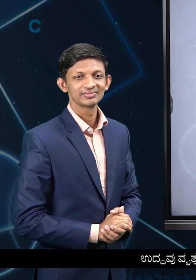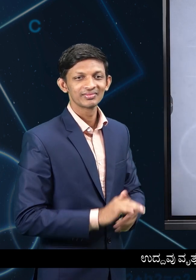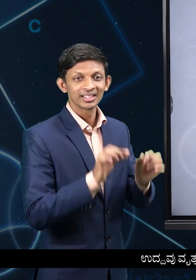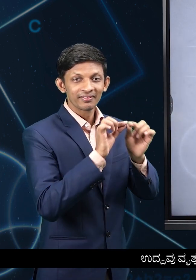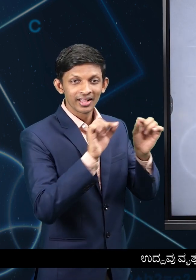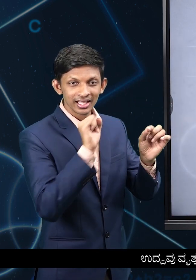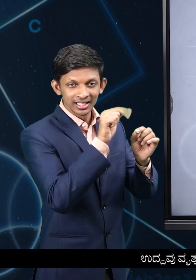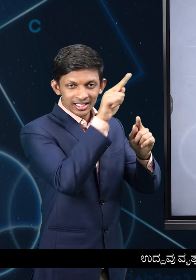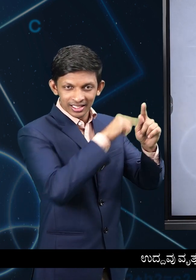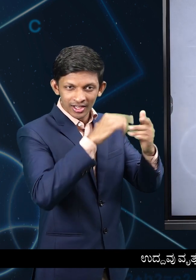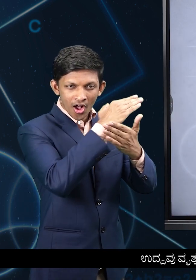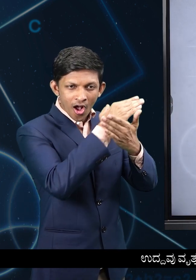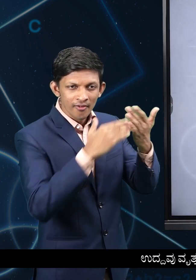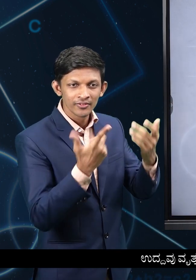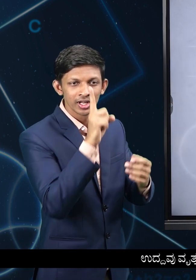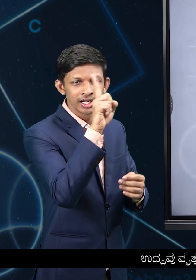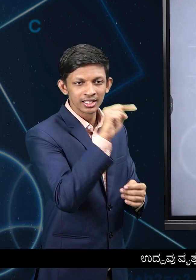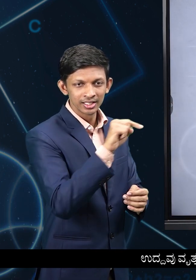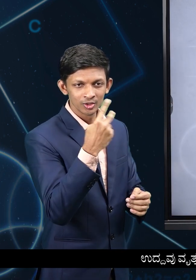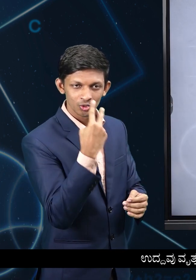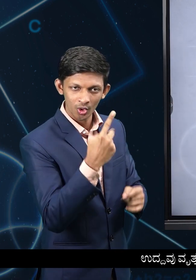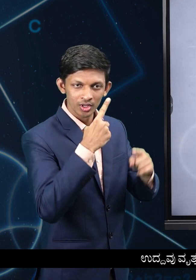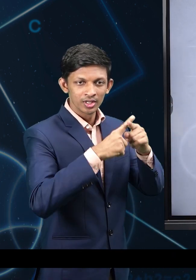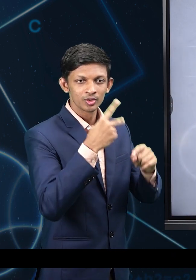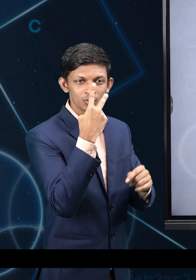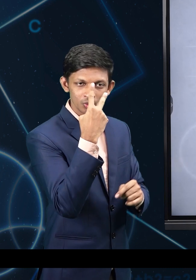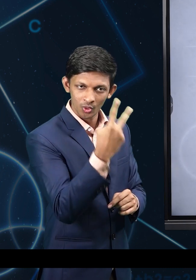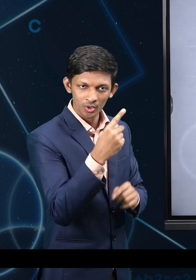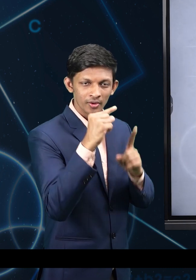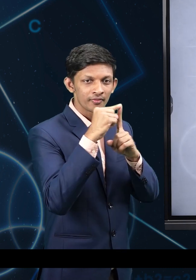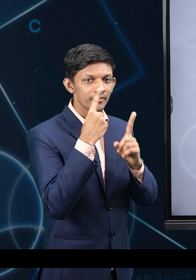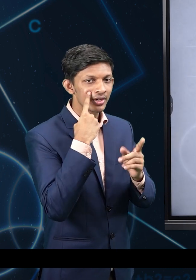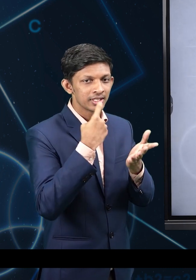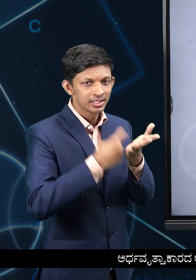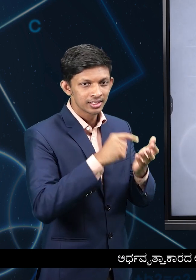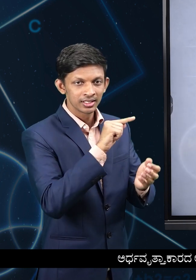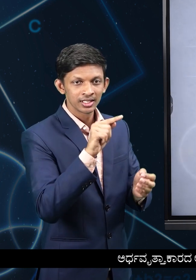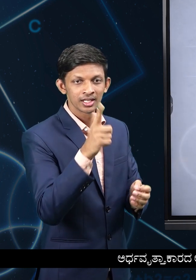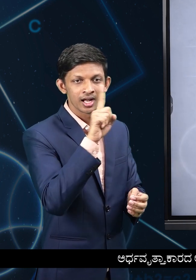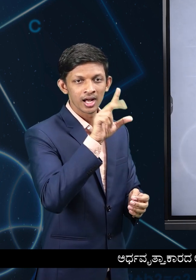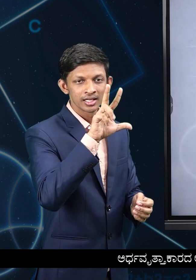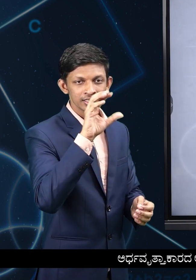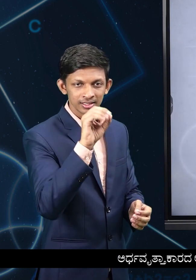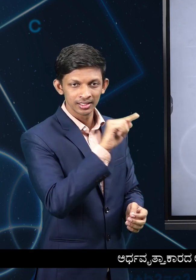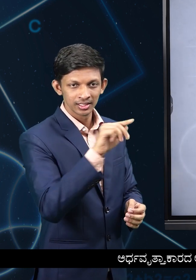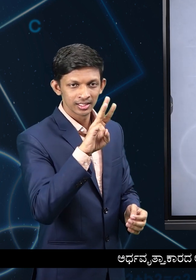ವೃತ್ತದ ಸುತ್ತಳತೆಯ ಅರ್ಧದಷ್ಟು ಮತ್ತು ಅರ್ಧವೃತ್ತದ ವಿಸ್ತೀರ್ಣವು ವೃತ್ತದ ವಿಸ್ತೀರ್ಣ ಅರ್ಧದಾಗಿರುತ್ತದೆ. ಅರ್ಧವೃತ್ತಾಕಾರದ ಆಕರಣ ಉದ್ದ